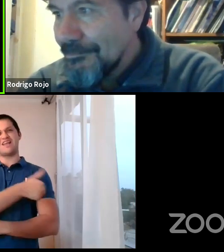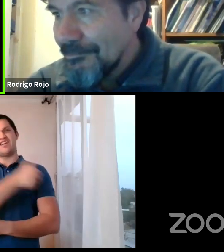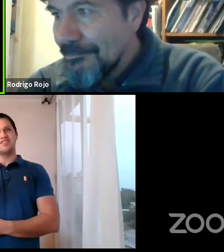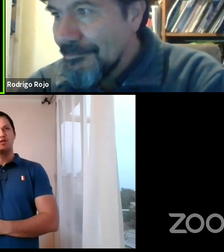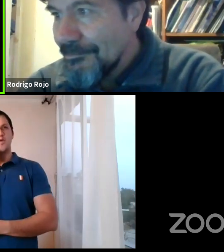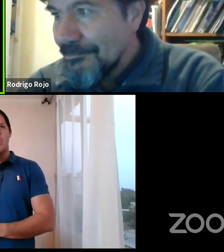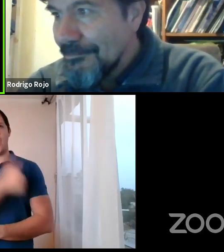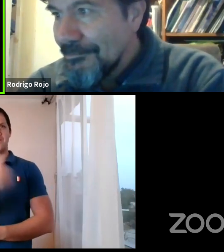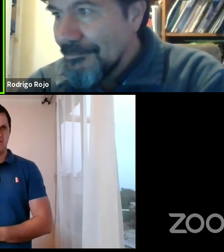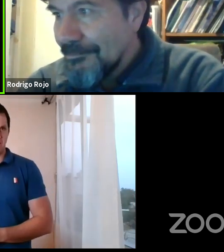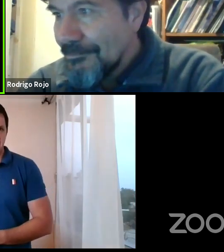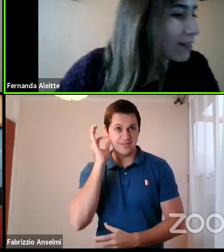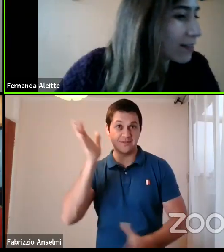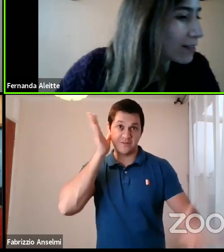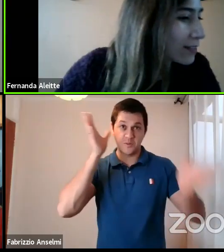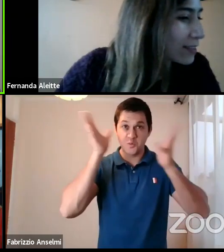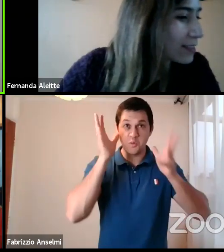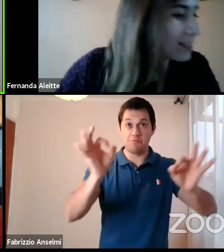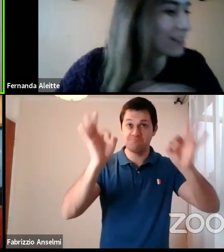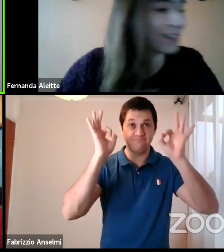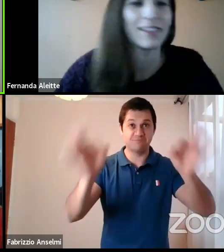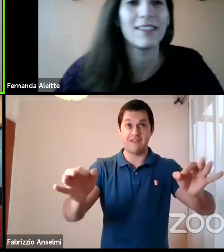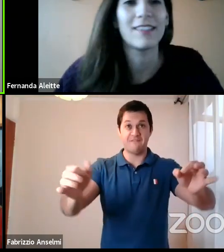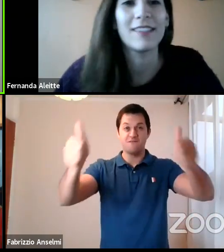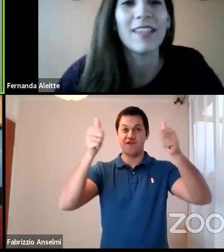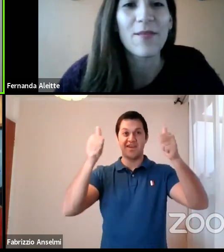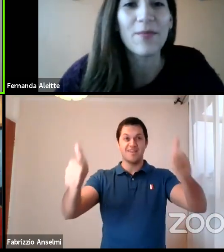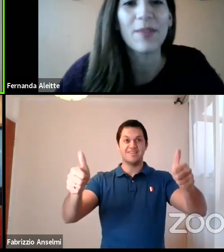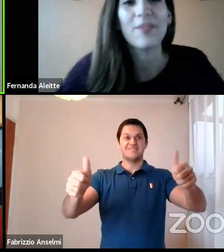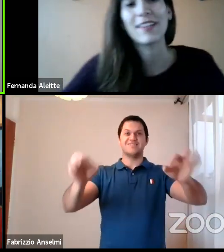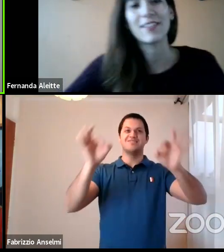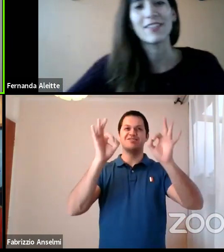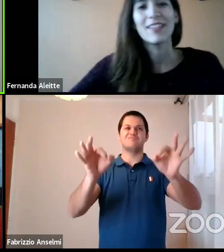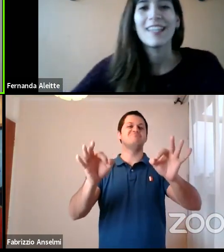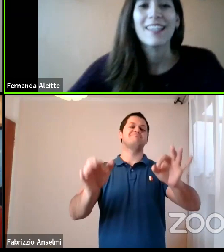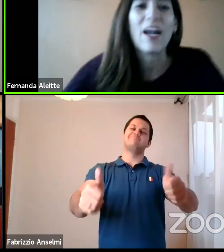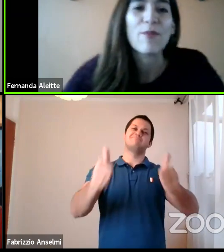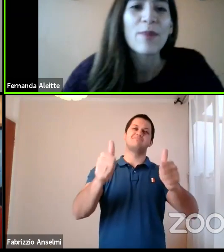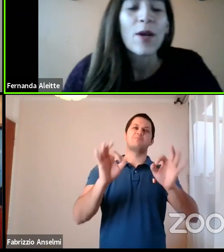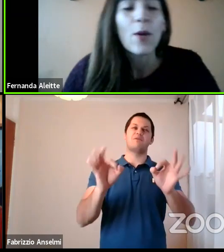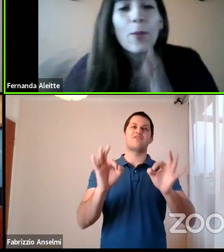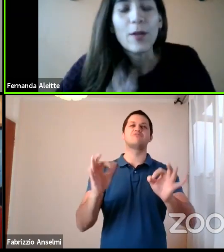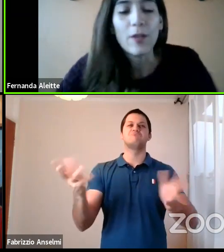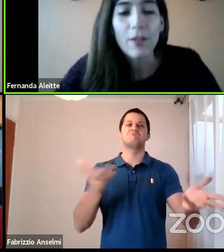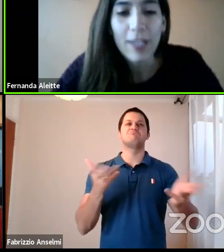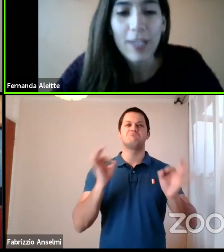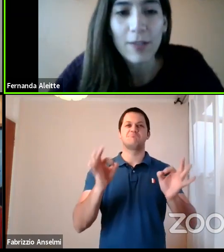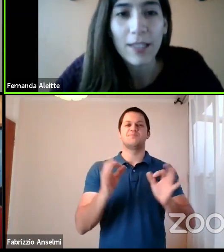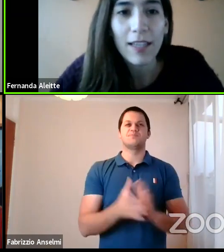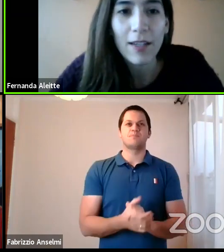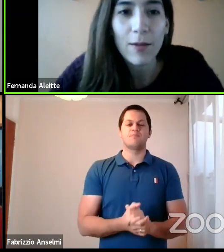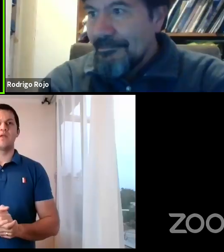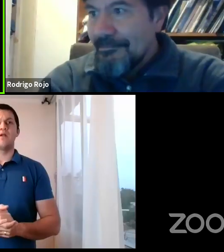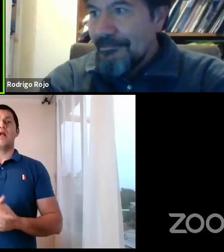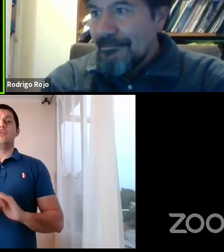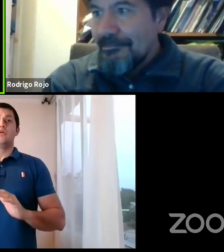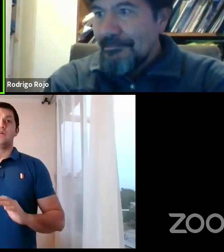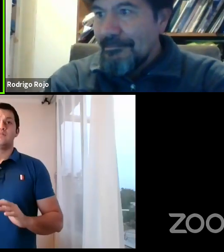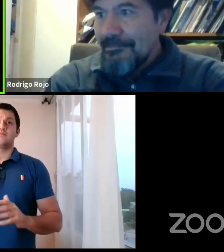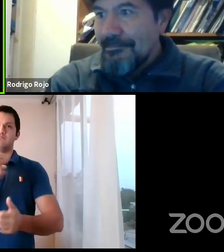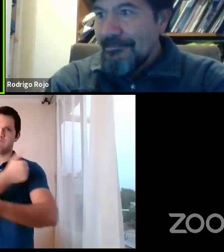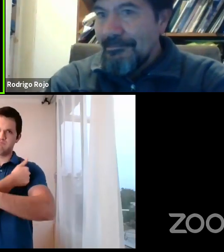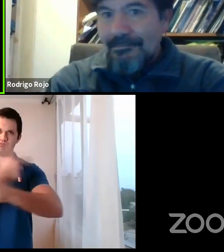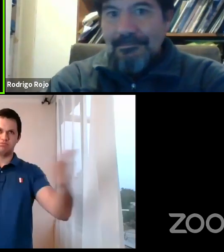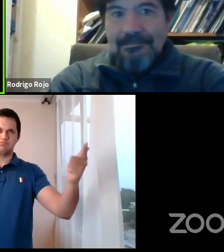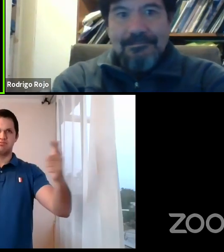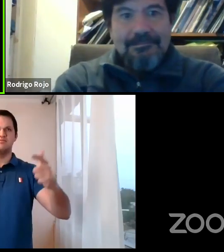saber... Por aquí sí, se escucha bien. Sí, perfecto. Ya. Bueno, yo les voy a contar de una